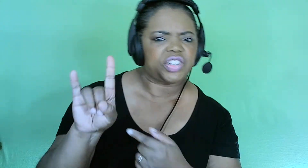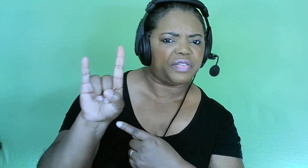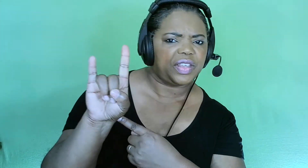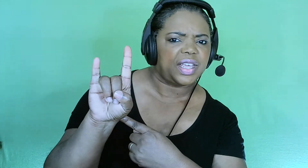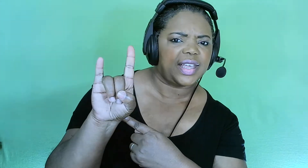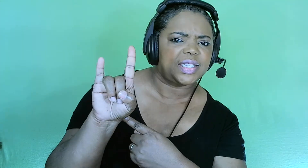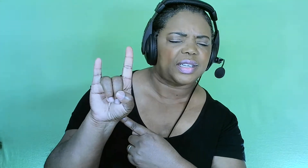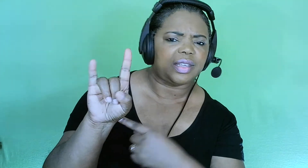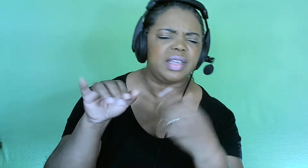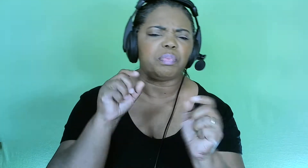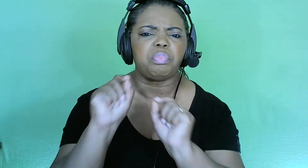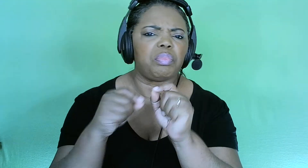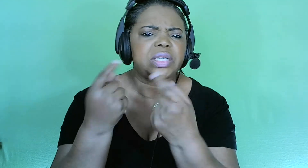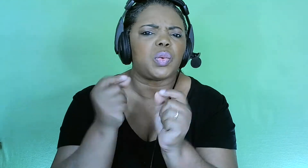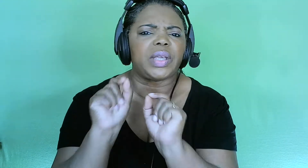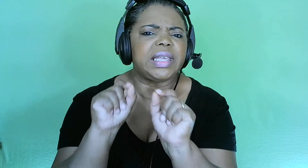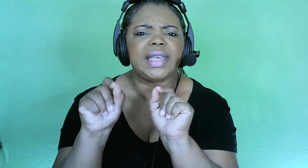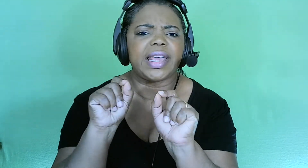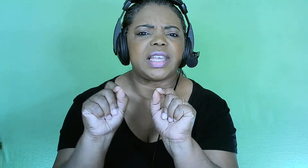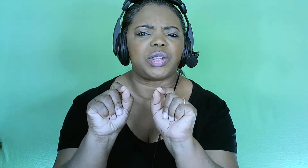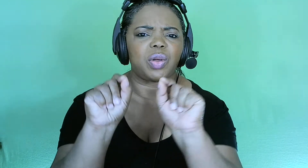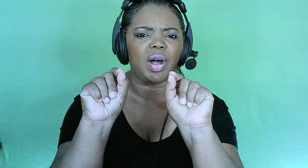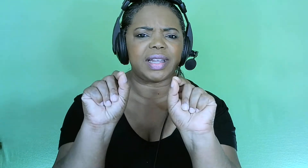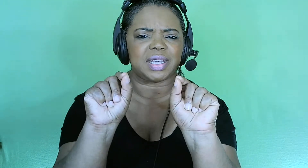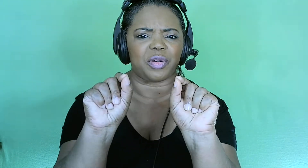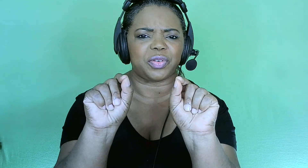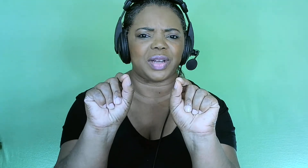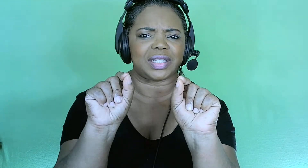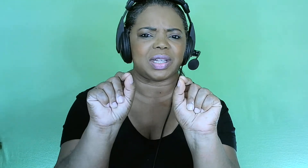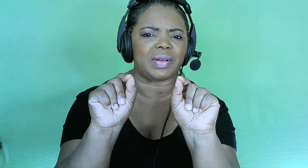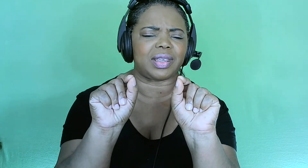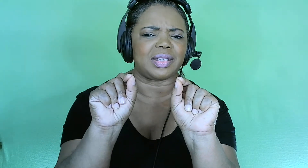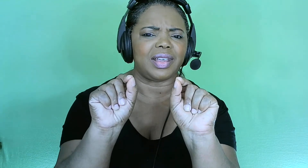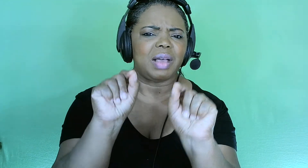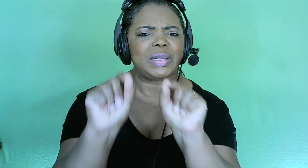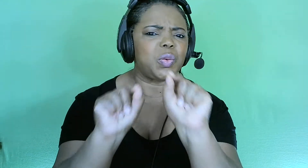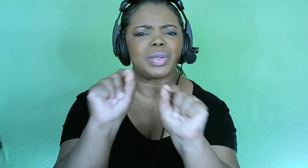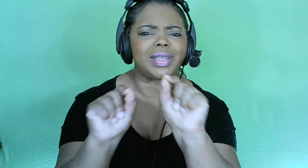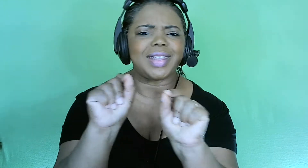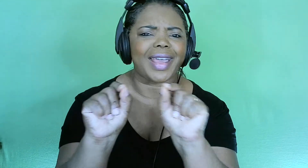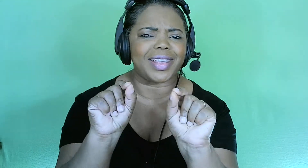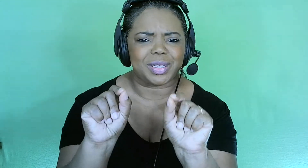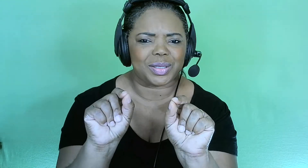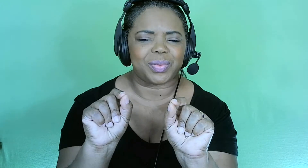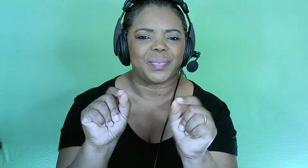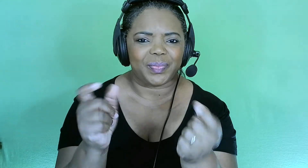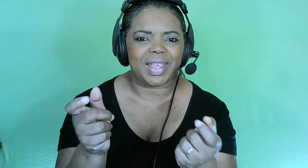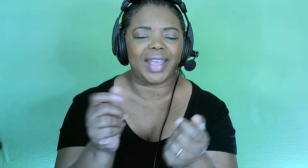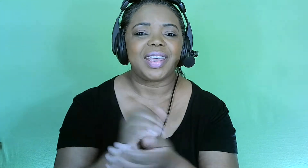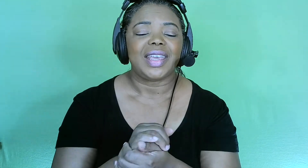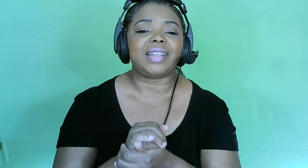já vi esse aqui. Mas o que é isso? Olha essa configuração aqui. Mas o que é isso? Então